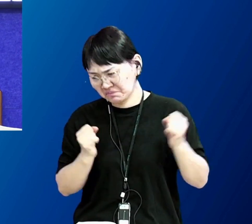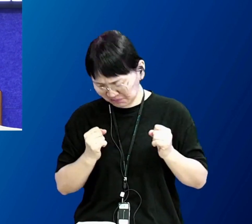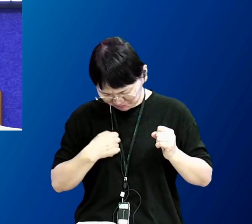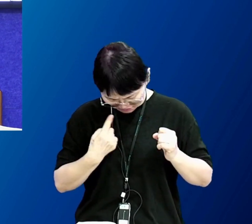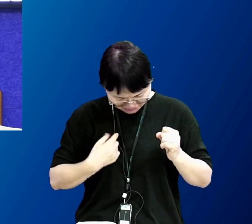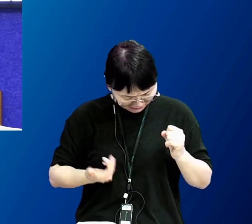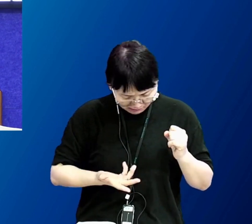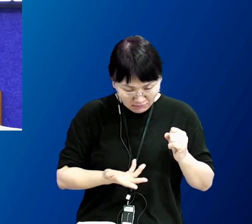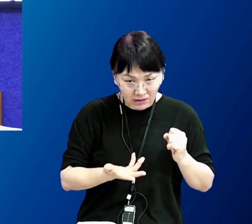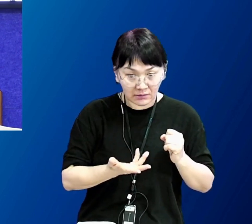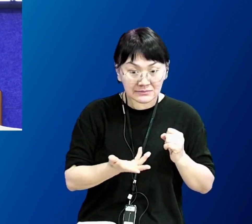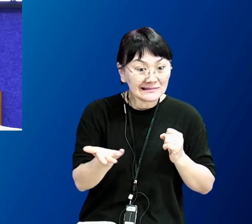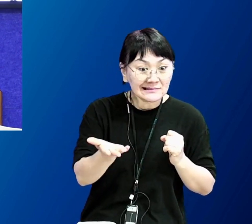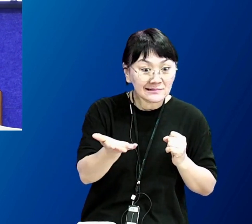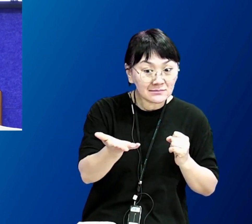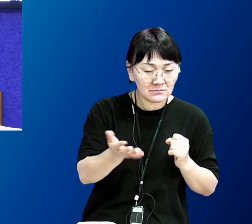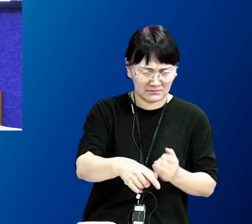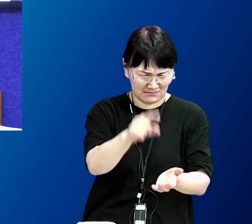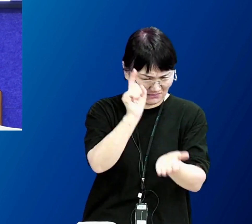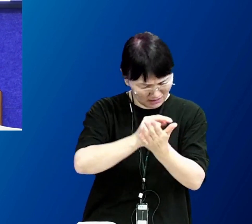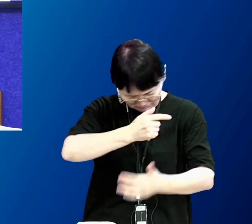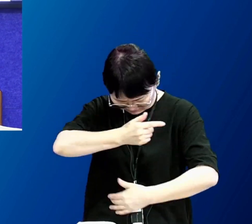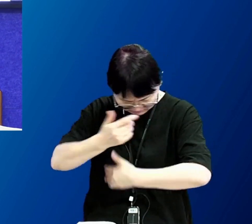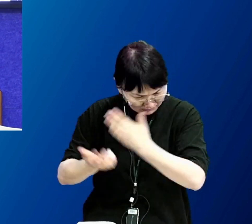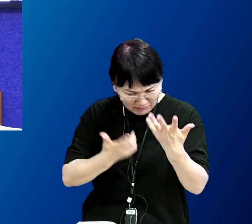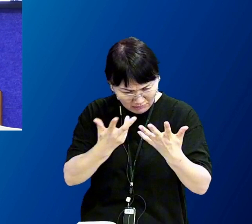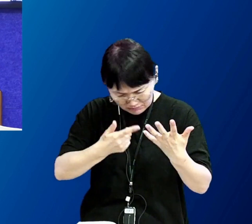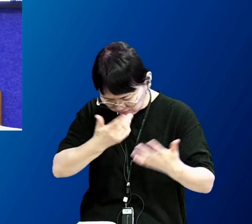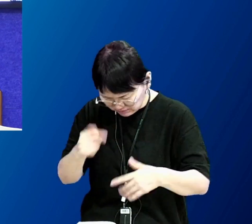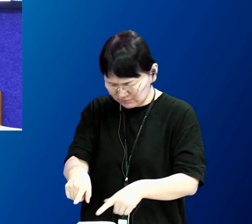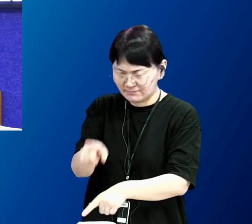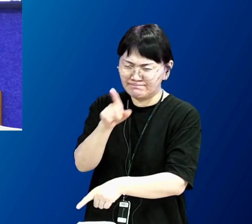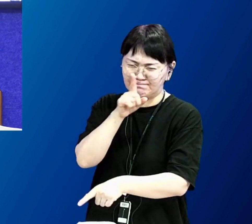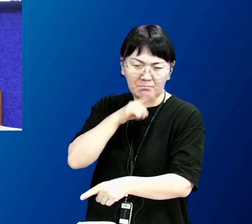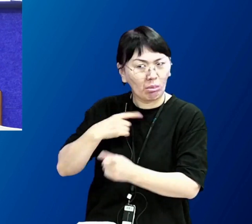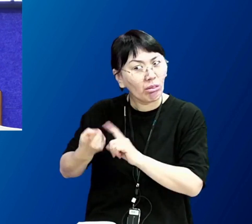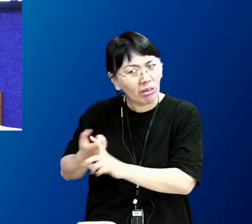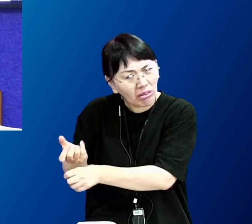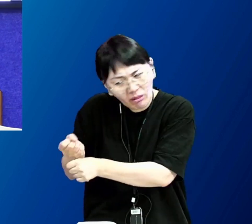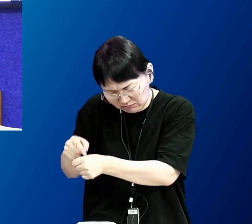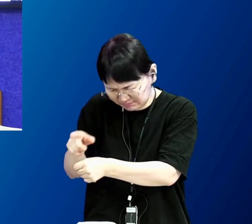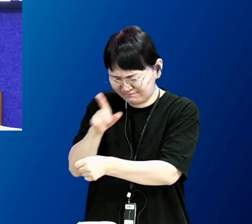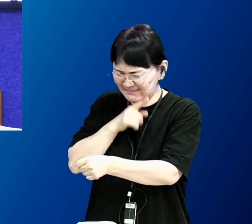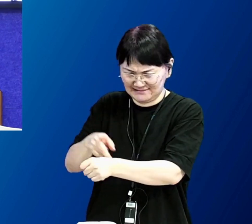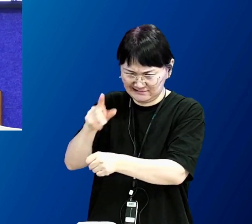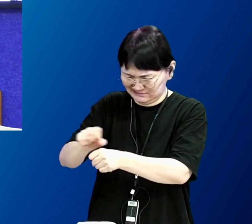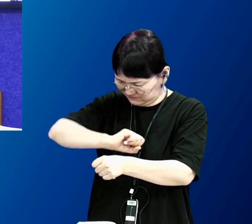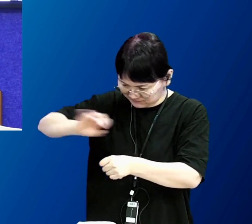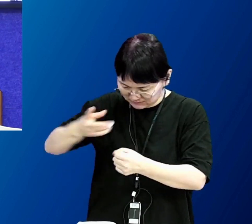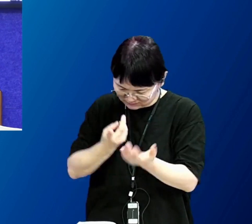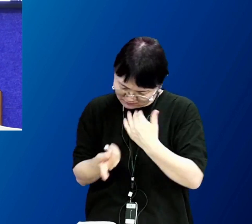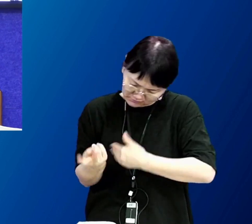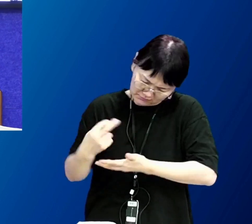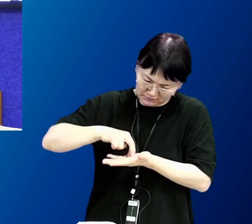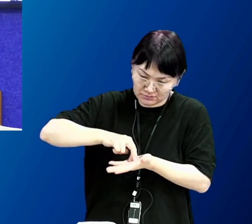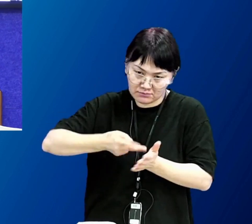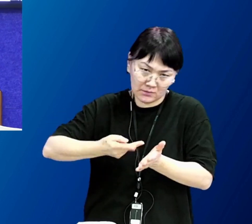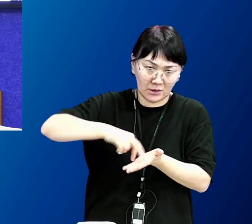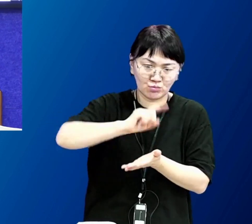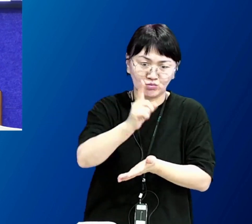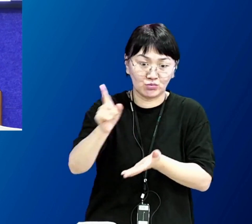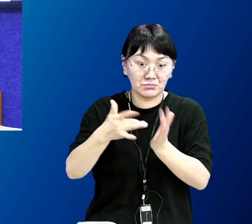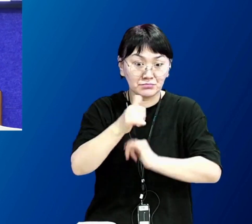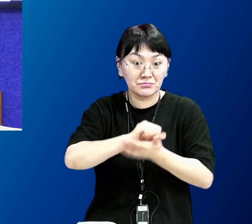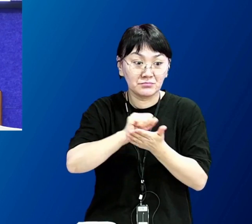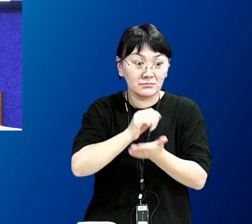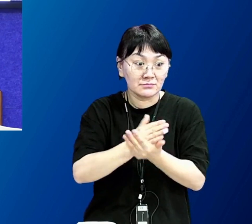тээ. Гарцаагүй олж гимшин эргээ гэж бурхан хэлсэн баг. Ажлын номын 2-р бүлэг дээр хэлсэн мэс. За,